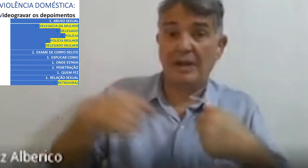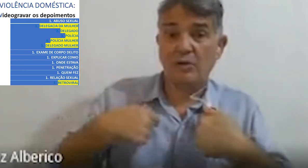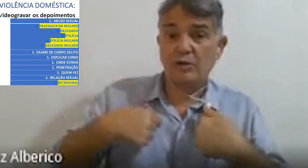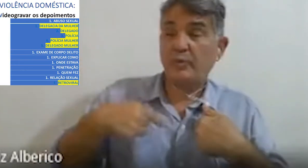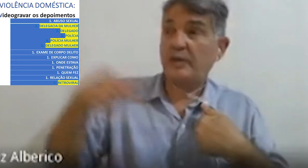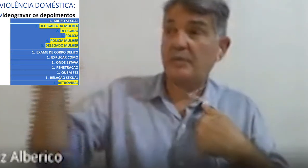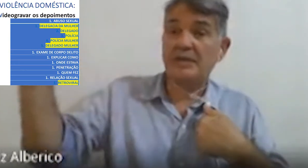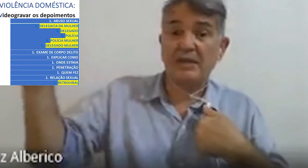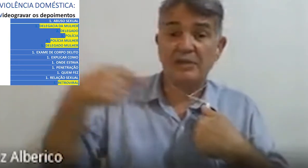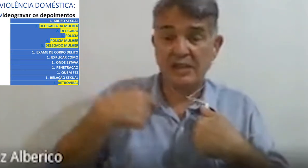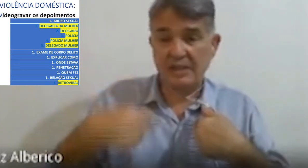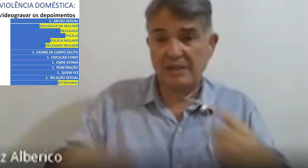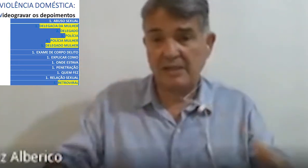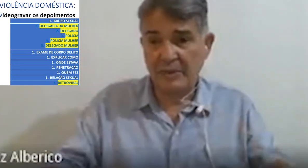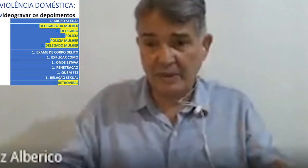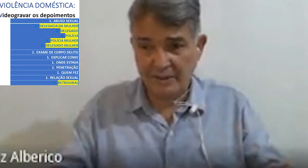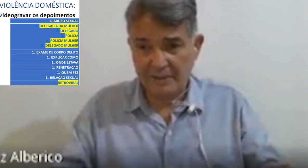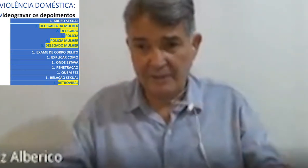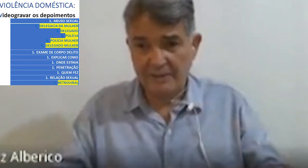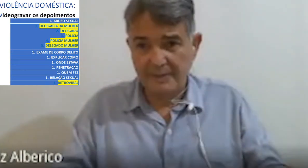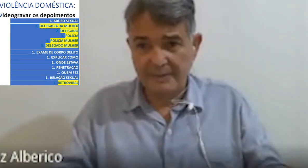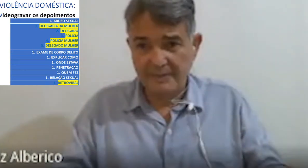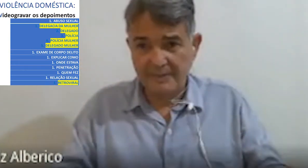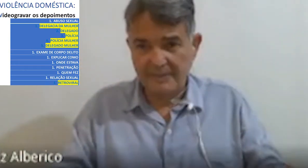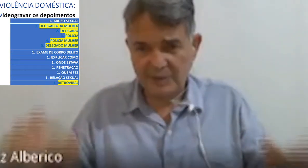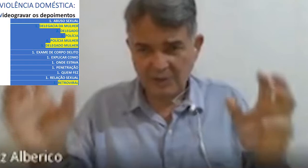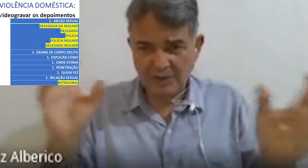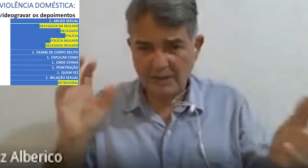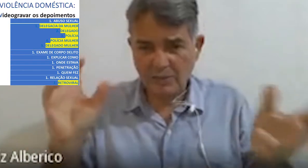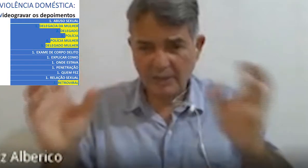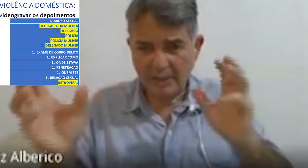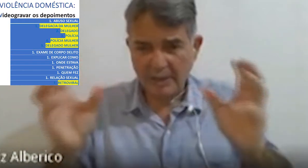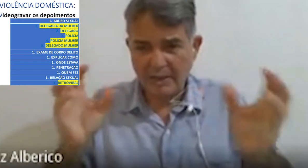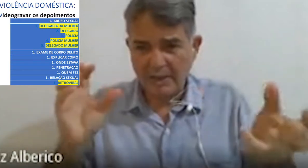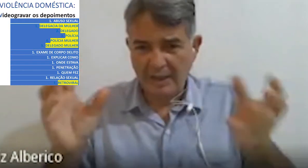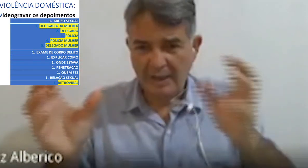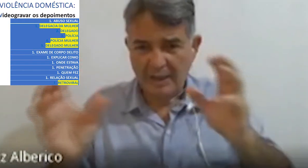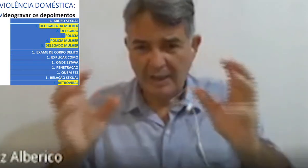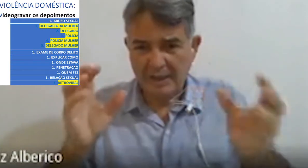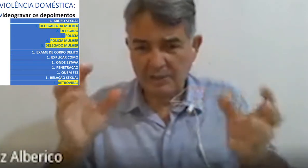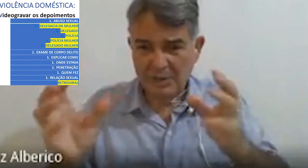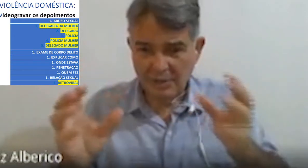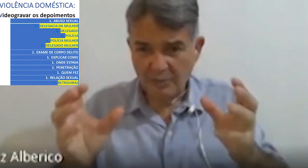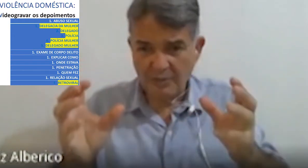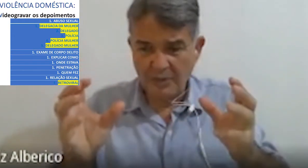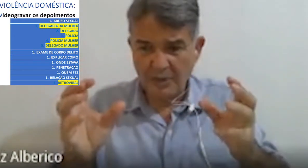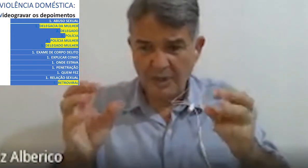O surdo pode estar pensando que é você que está dizendo para ele. Vocês estão entendendo a situação? É